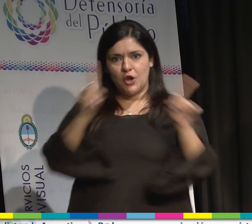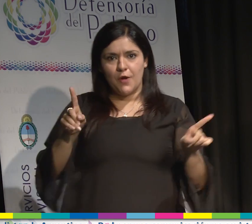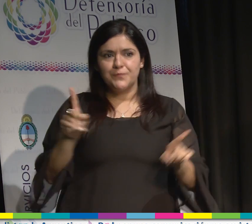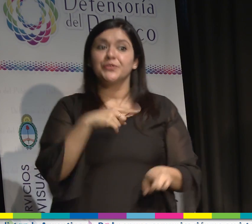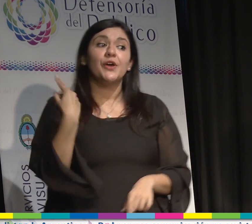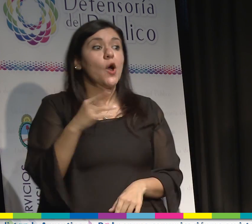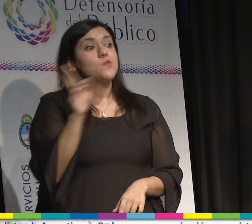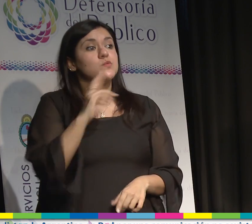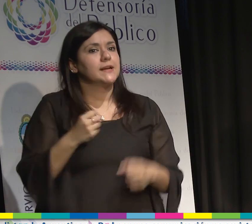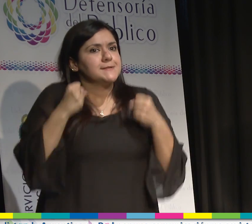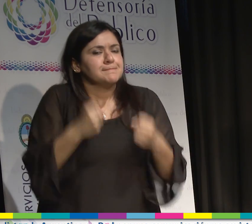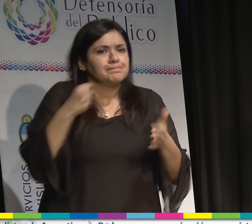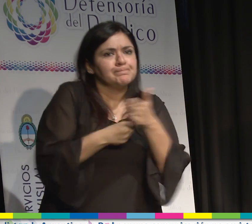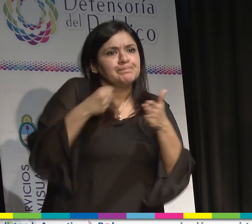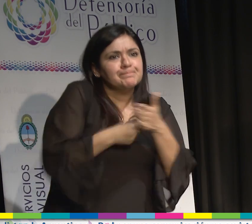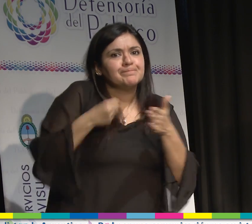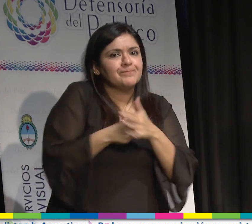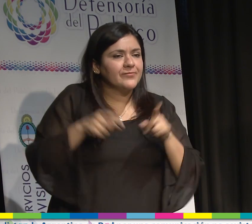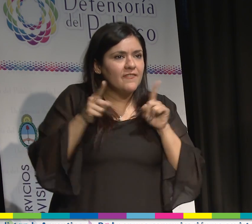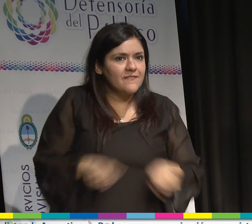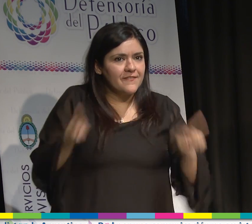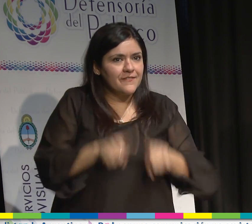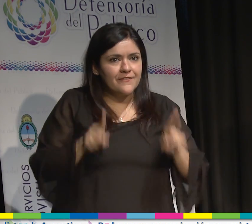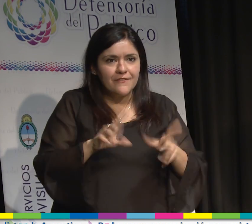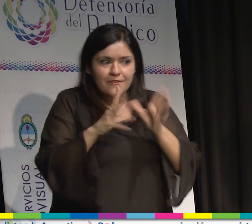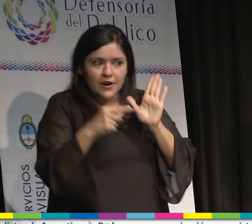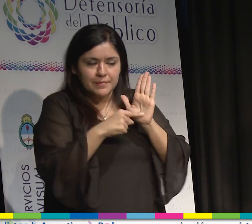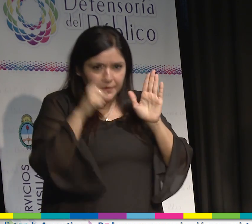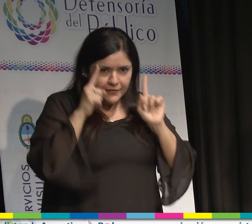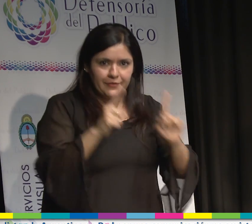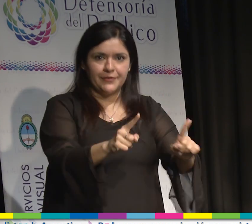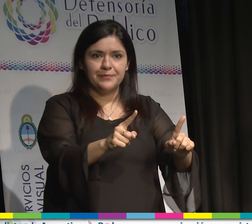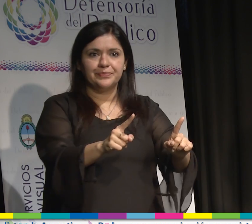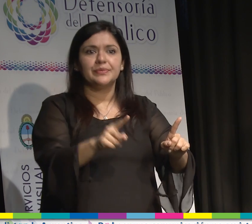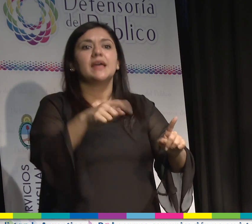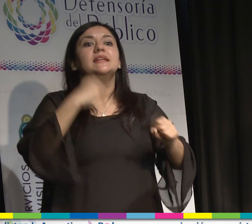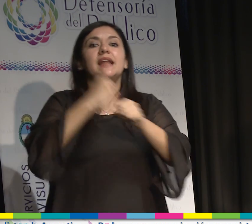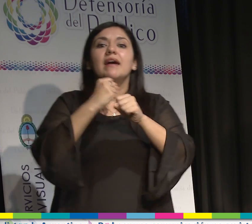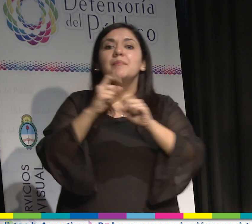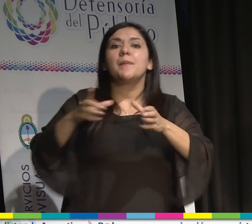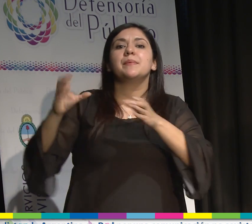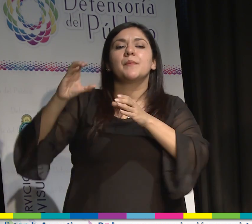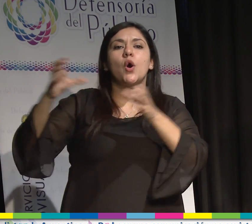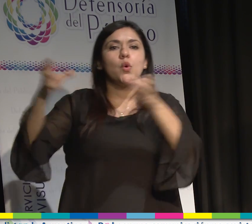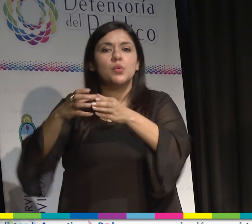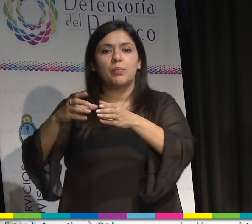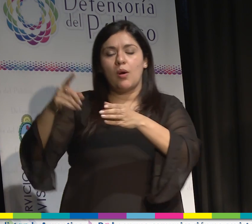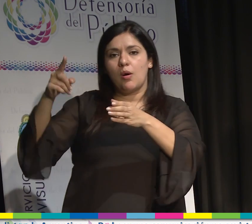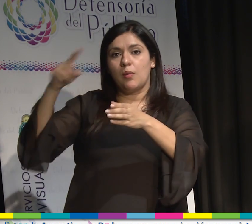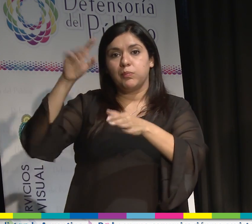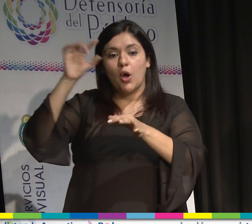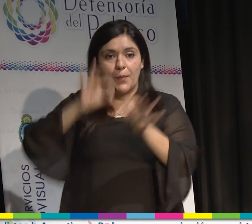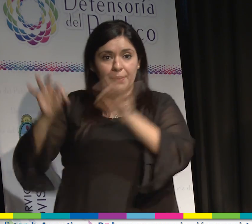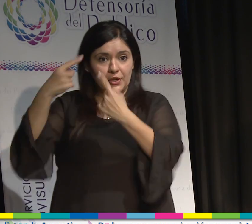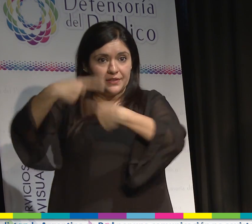seguimos trabajando en esta línea participando en la coalición por una comunicación democrática aportando